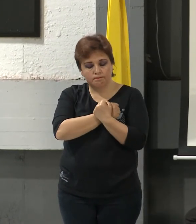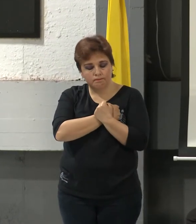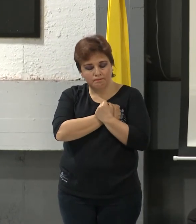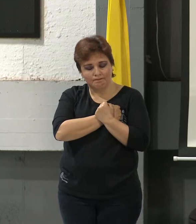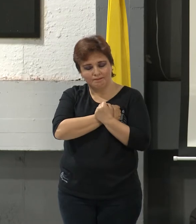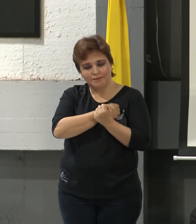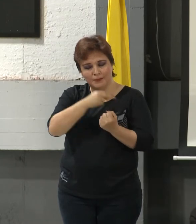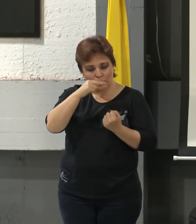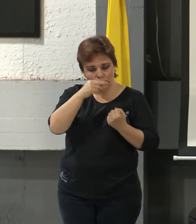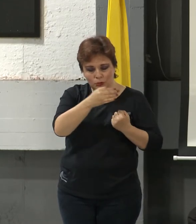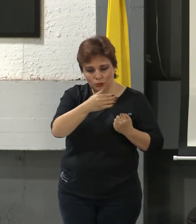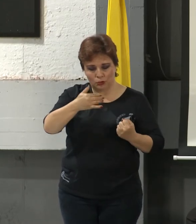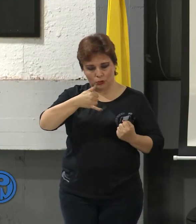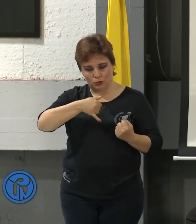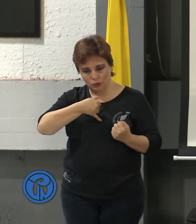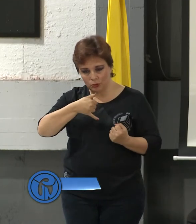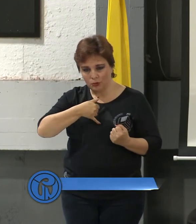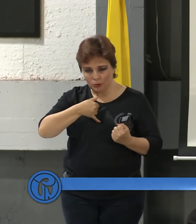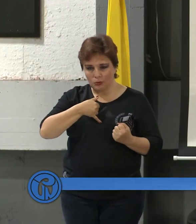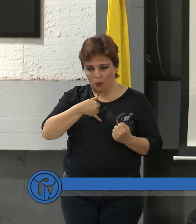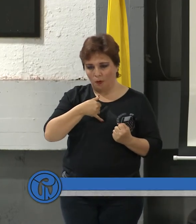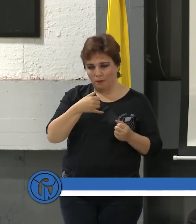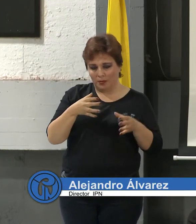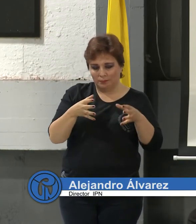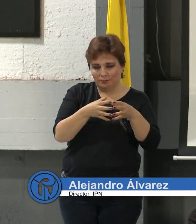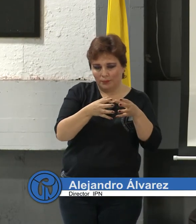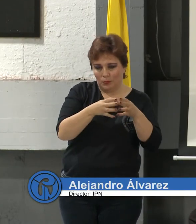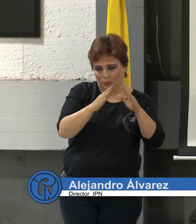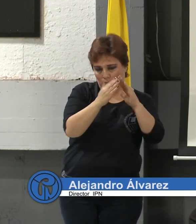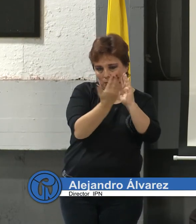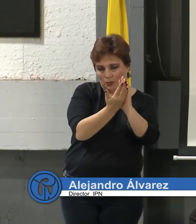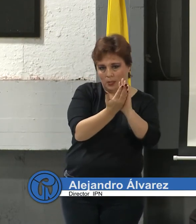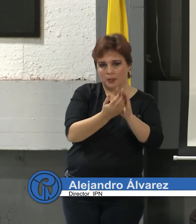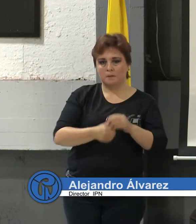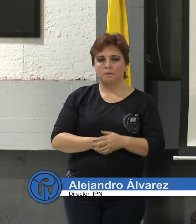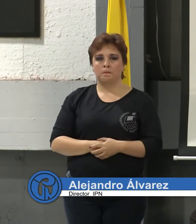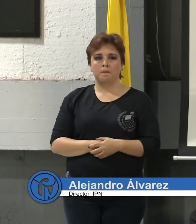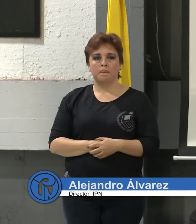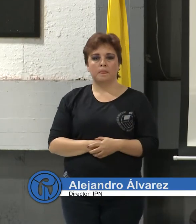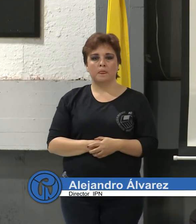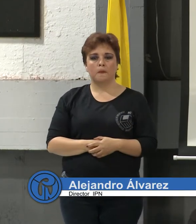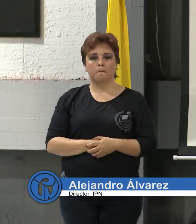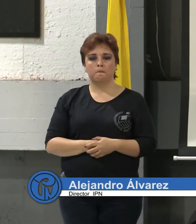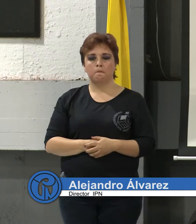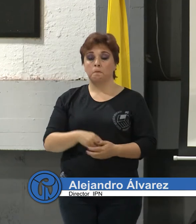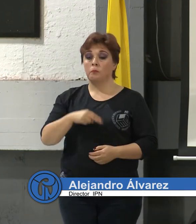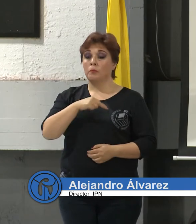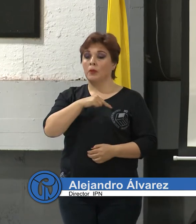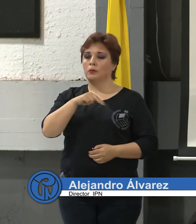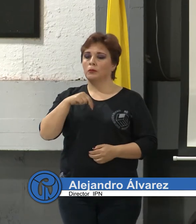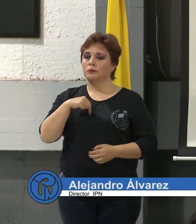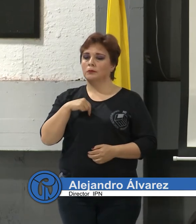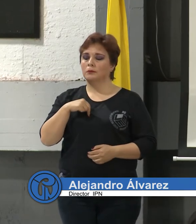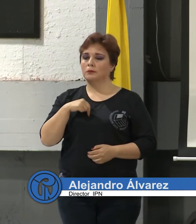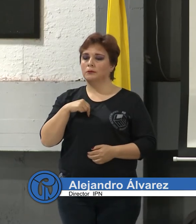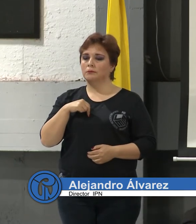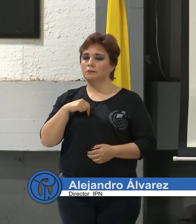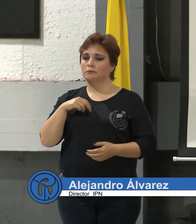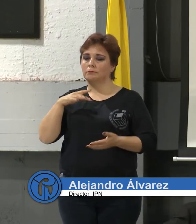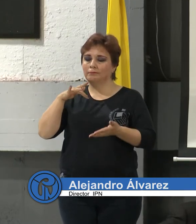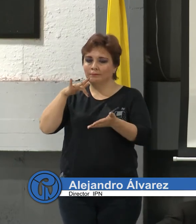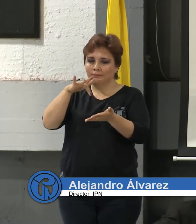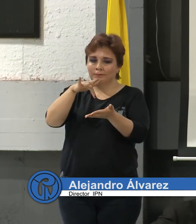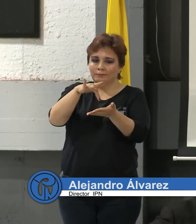especial del colegio estamos aquí haciendo presencia en este acto de inauguración